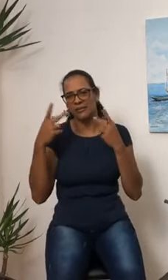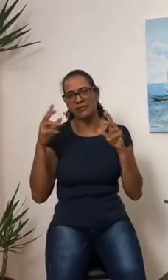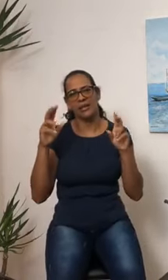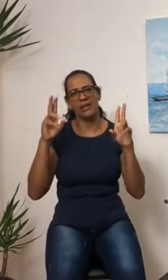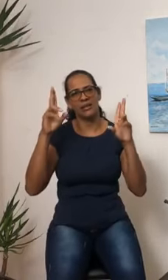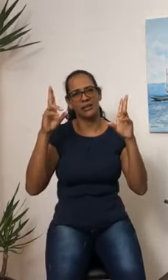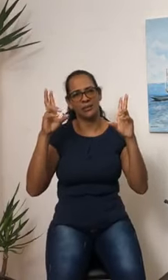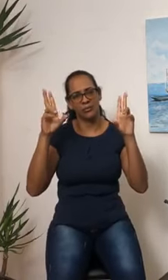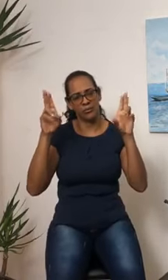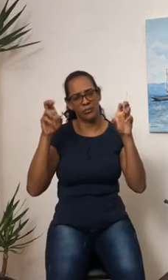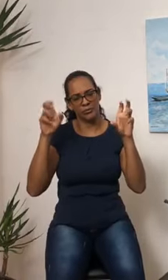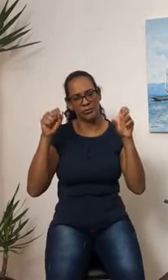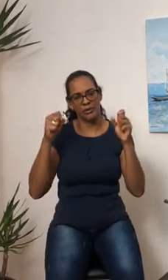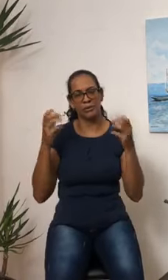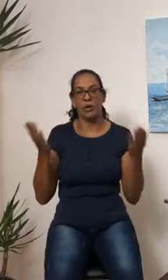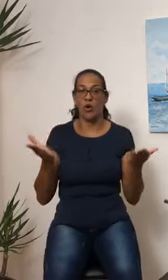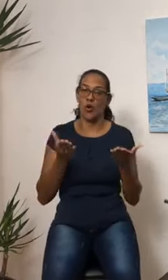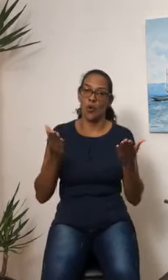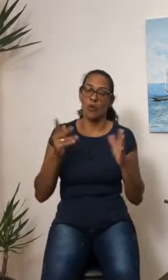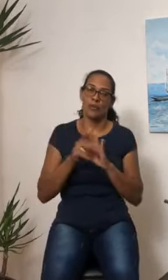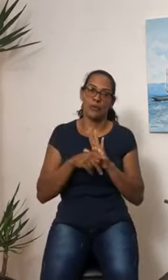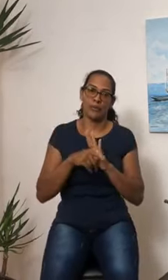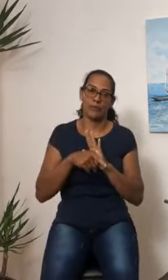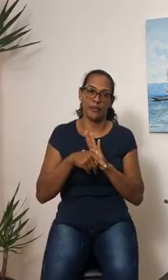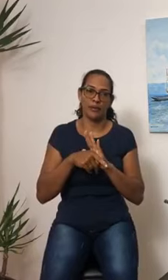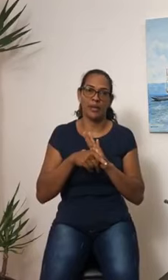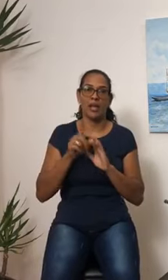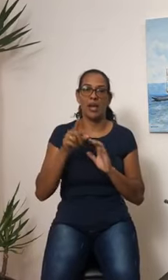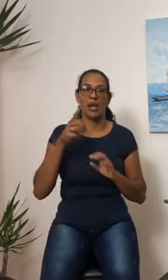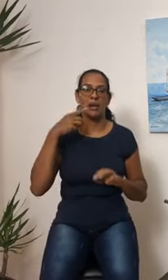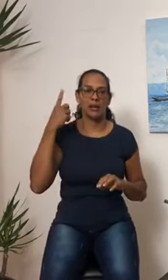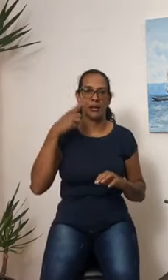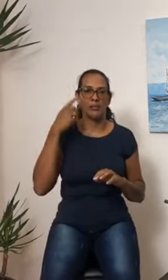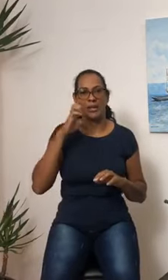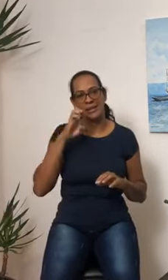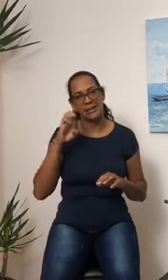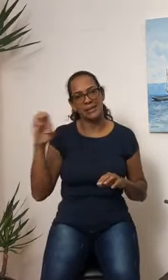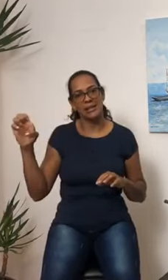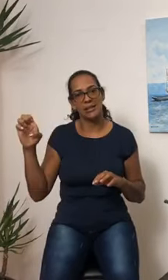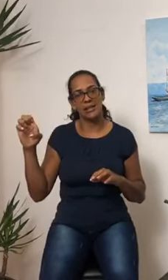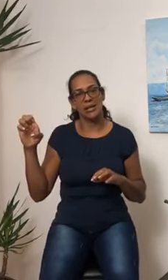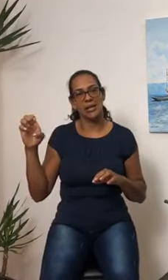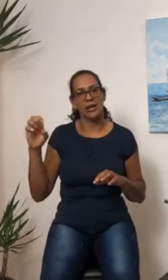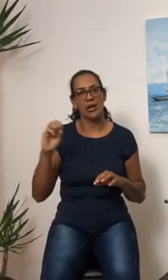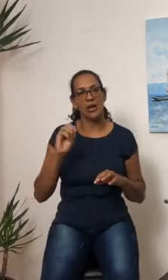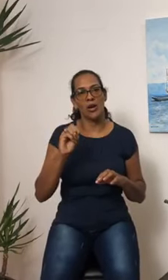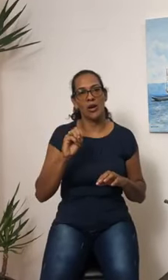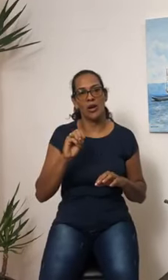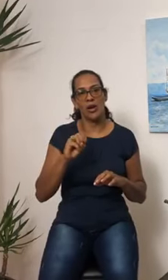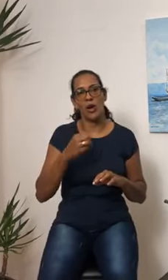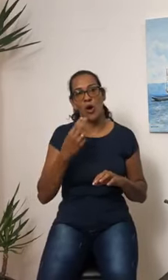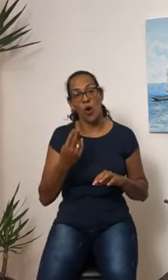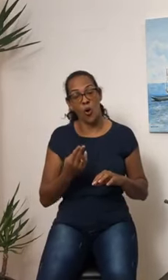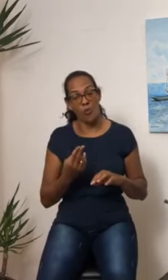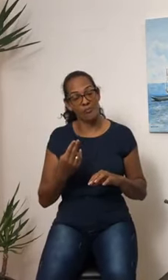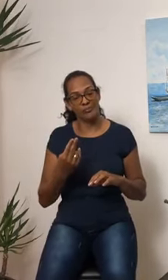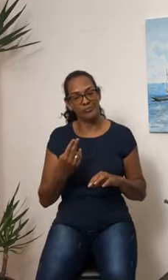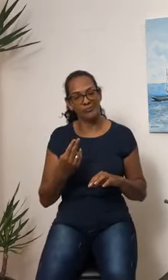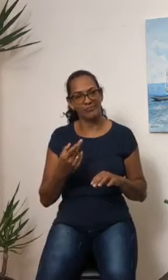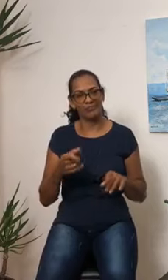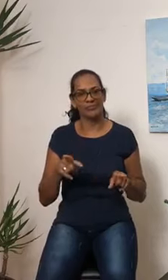discutir. Mas o meu projeto, hoje, é ser candidato a deputado estadual, e se o cavalo, como se disse, passar